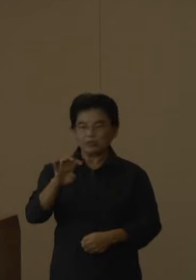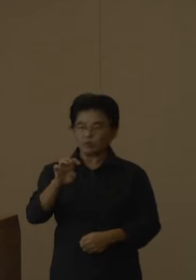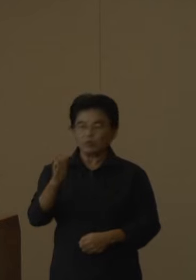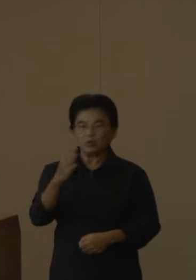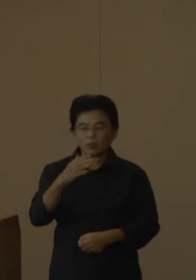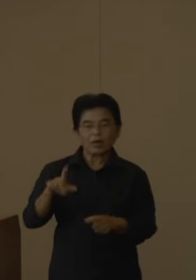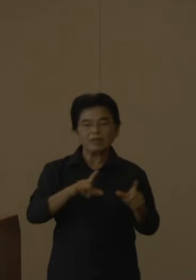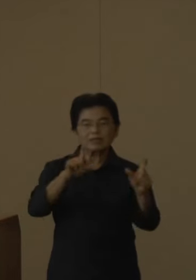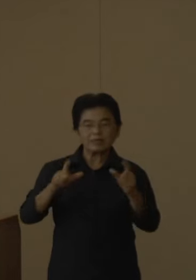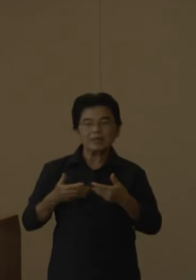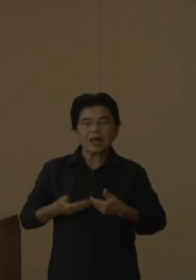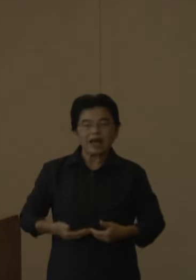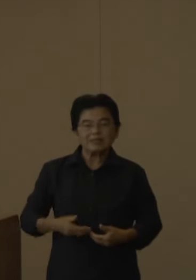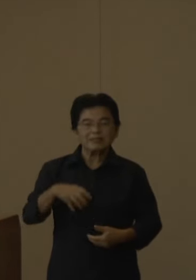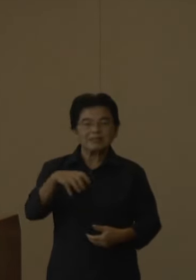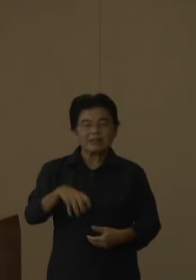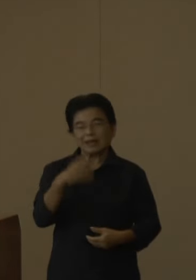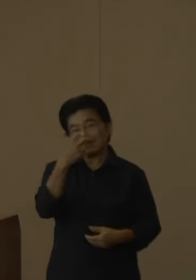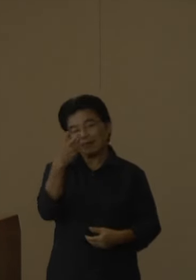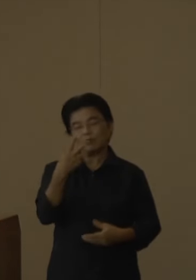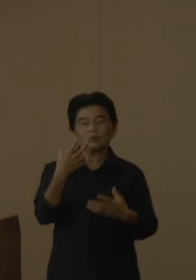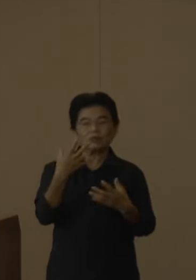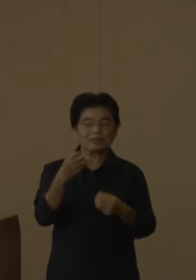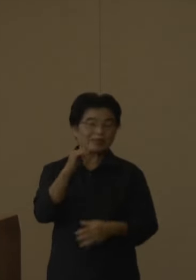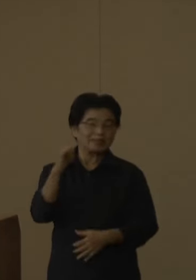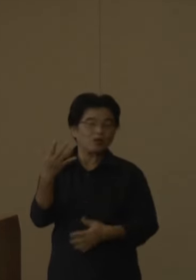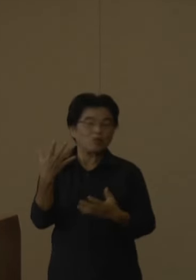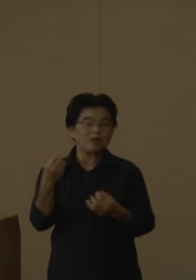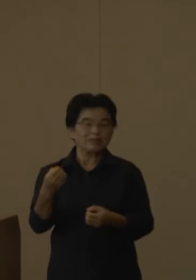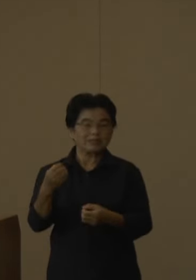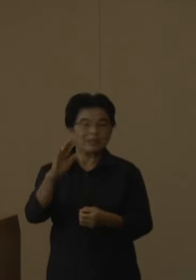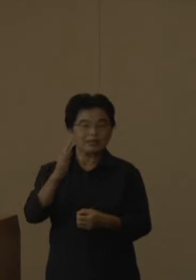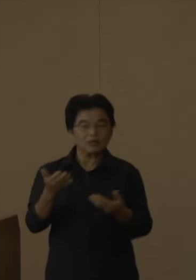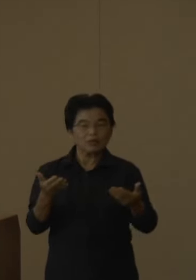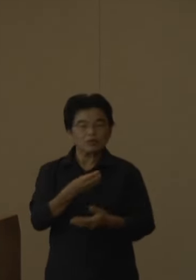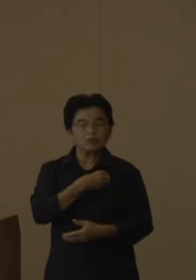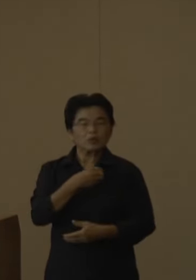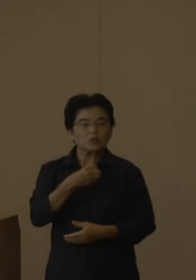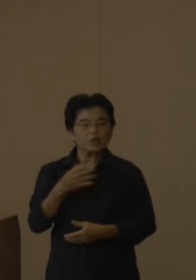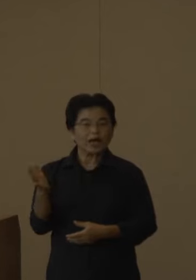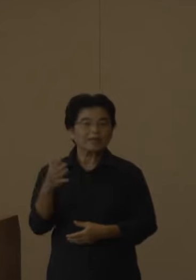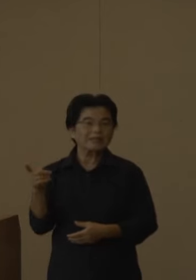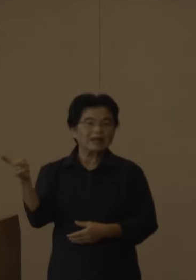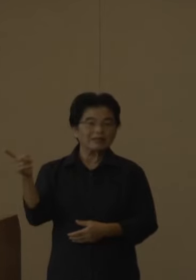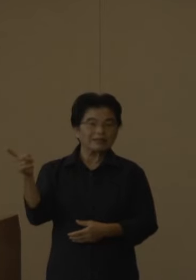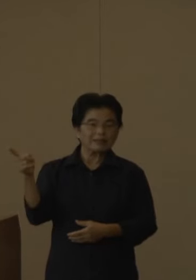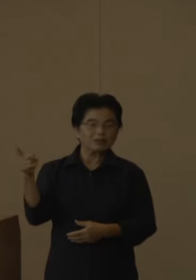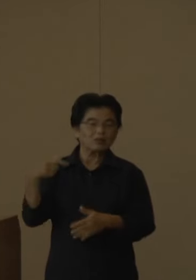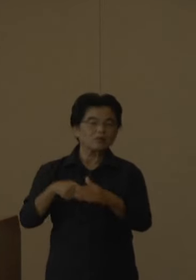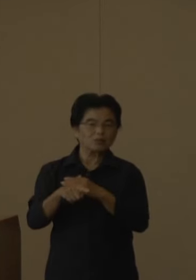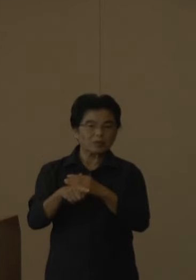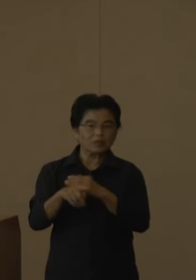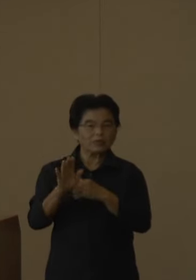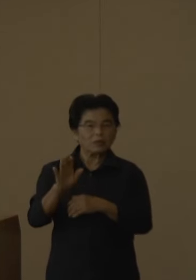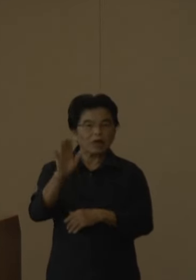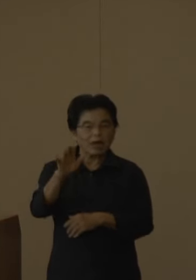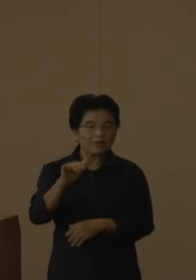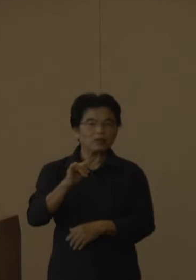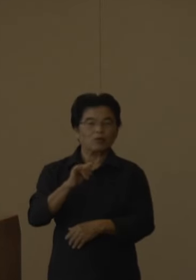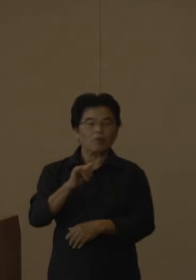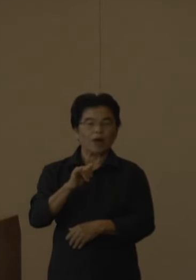生活安全安心課に課電をしたと、電話をしたものの職員が不在だったということなんですね。でそれ以降は電